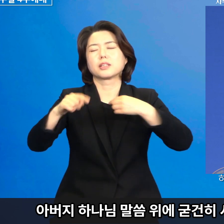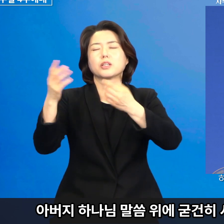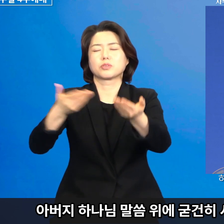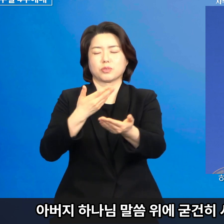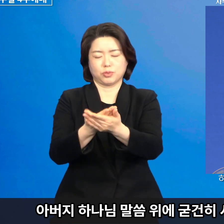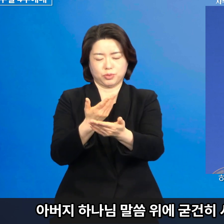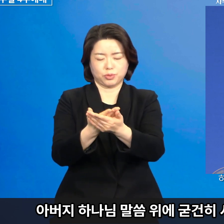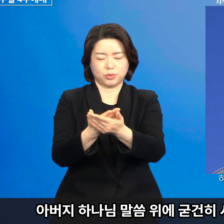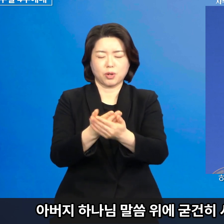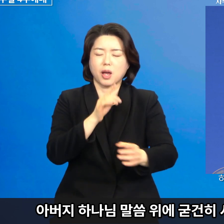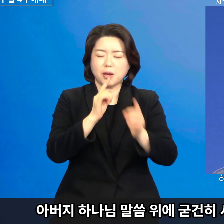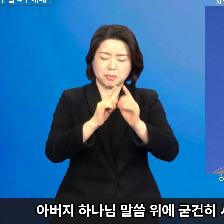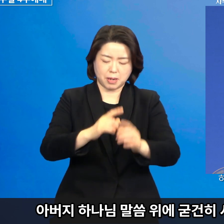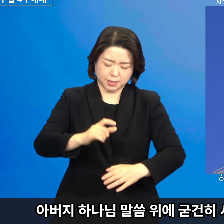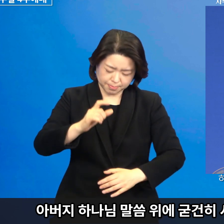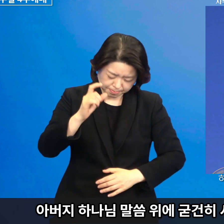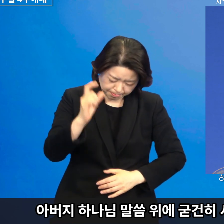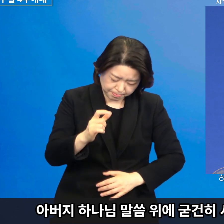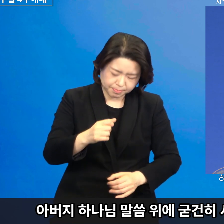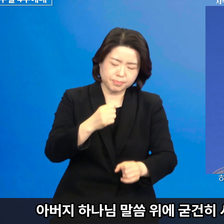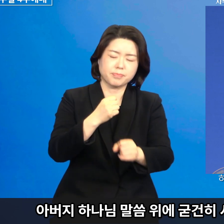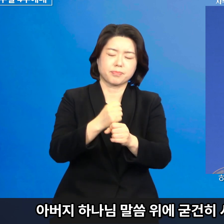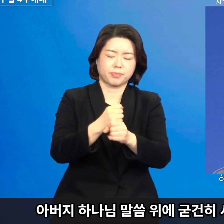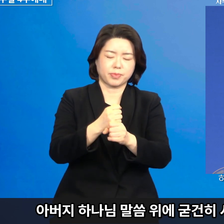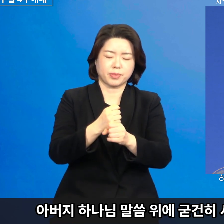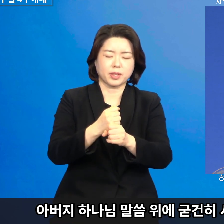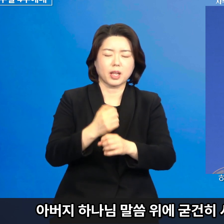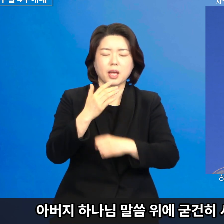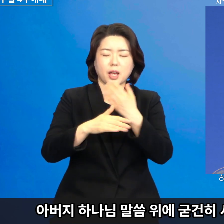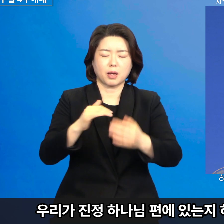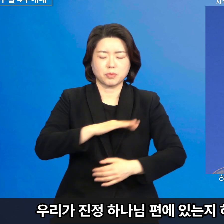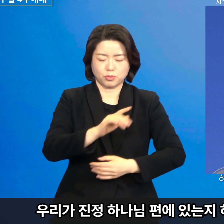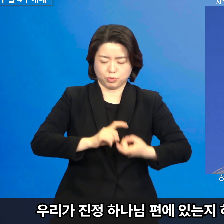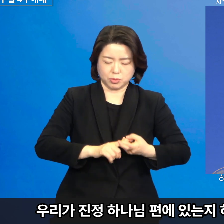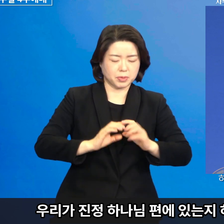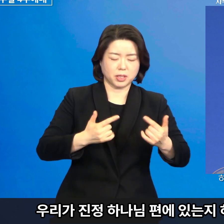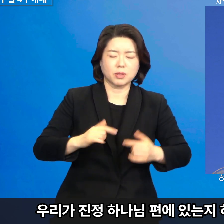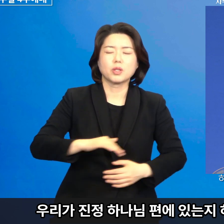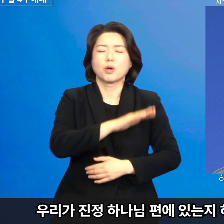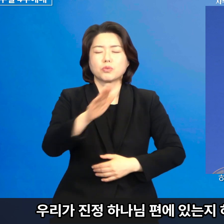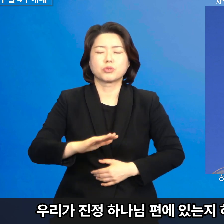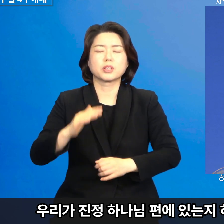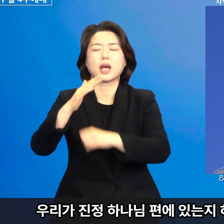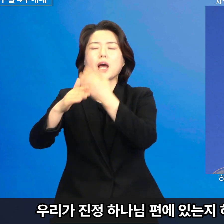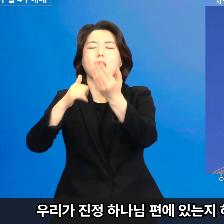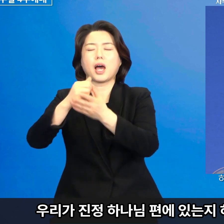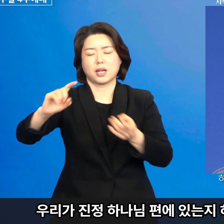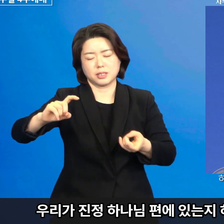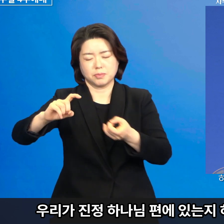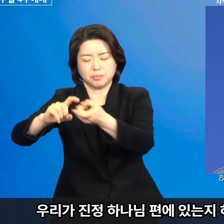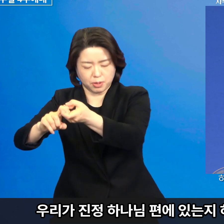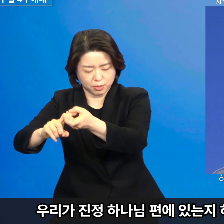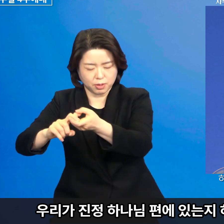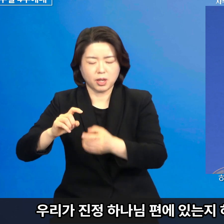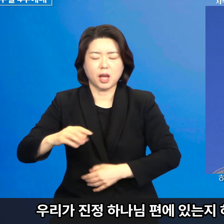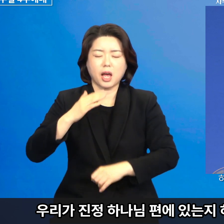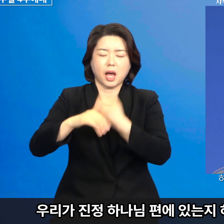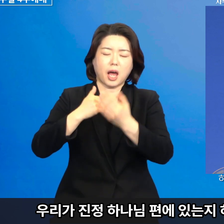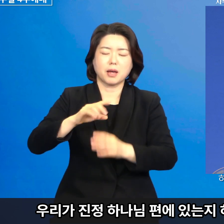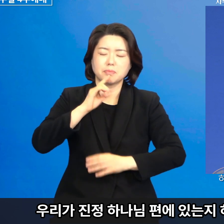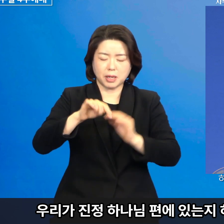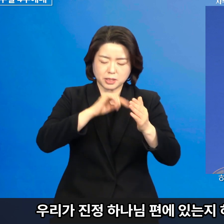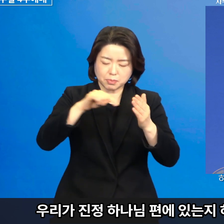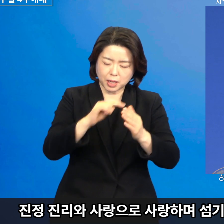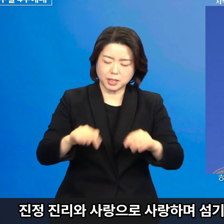하나님 말씀 위에 굳건히 서서 하나님이 우리 편이 아니라 우리가 진정 하나님 편에 있는지, 하나님 말씀 안에